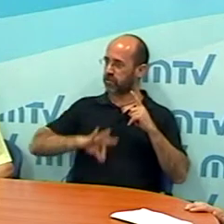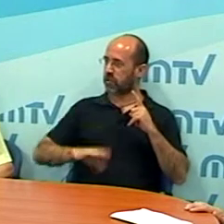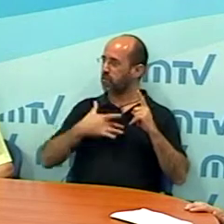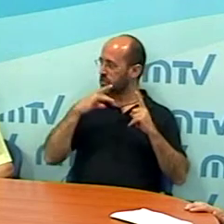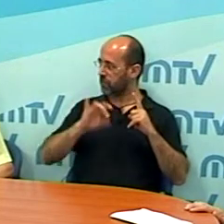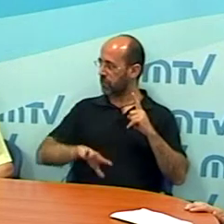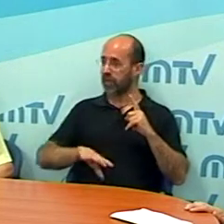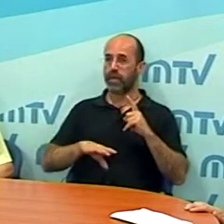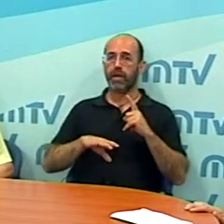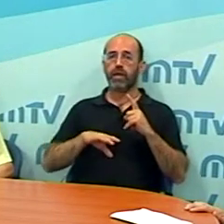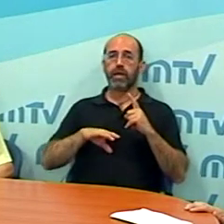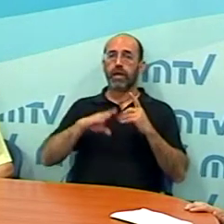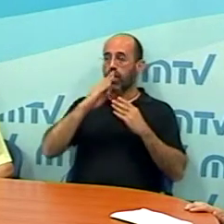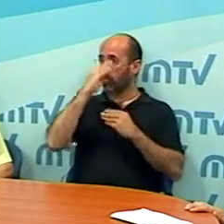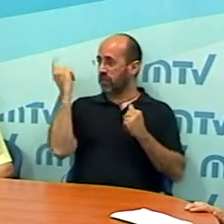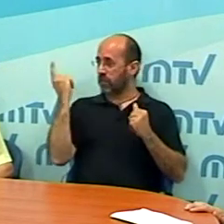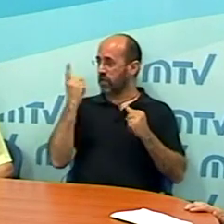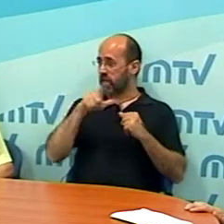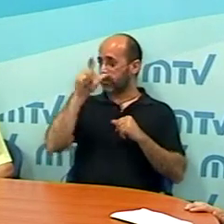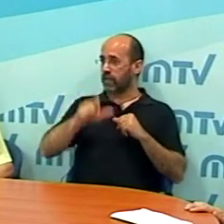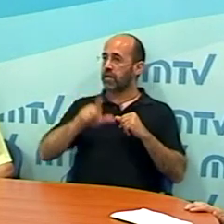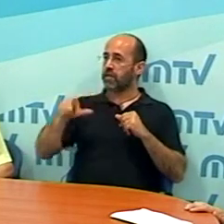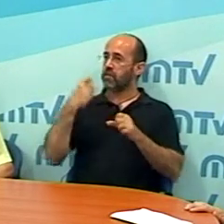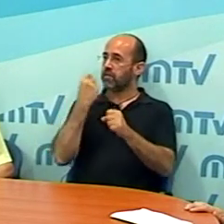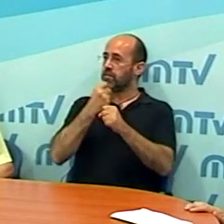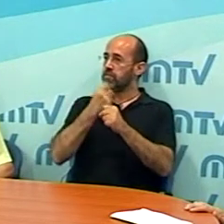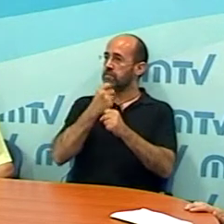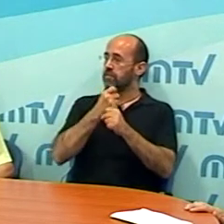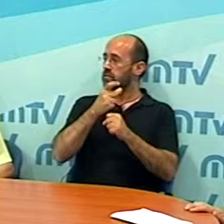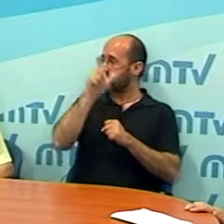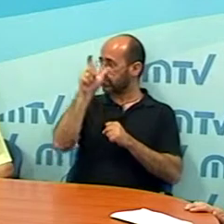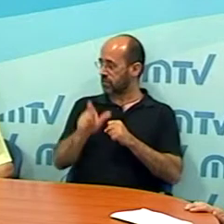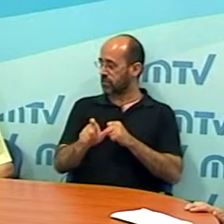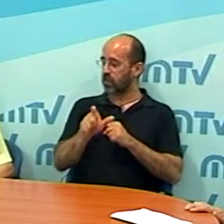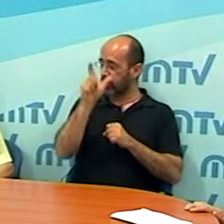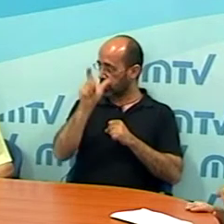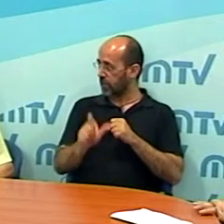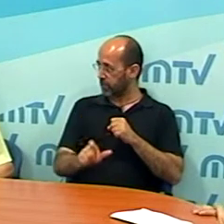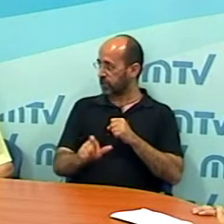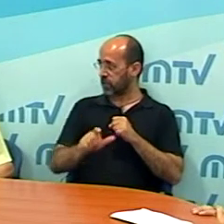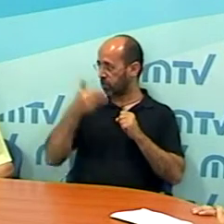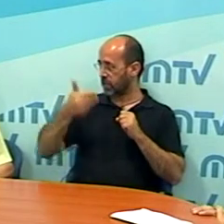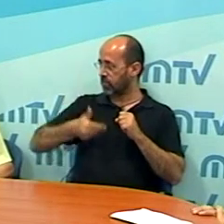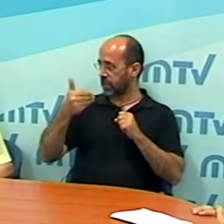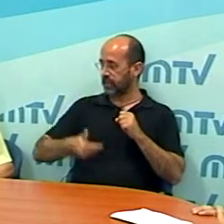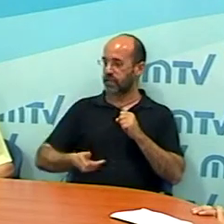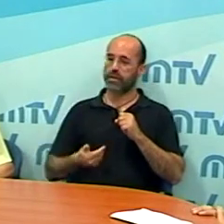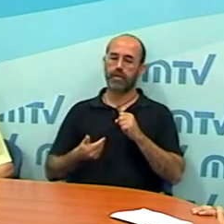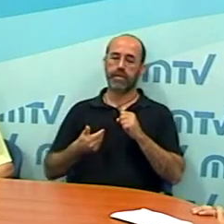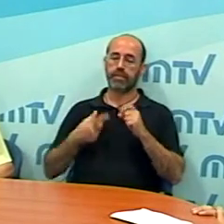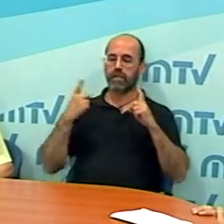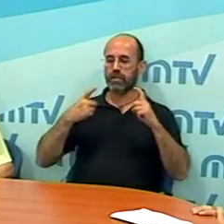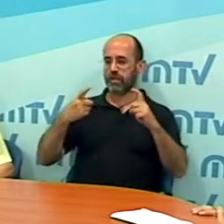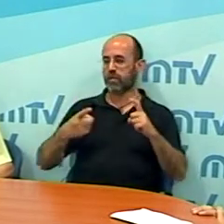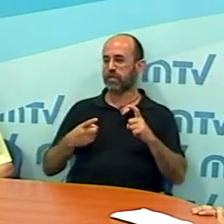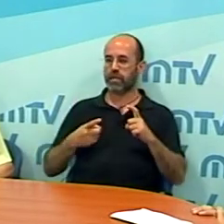lo más profesionales posible. No olvidamos que estamos trabajando con personas, que eso es lo más importante,